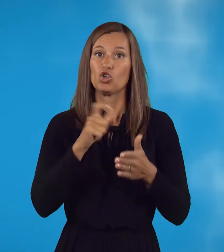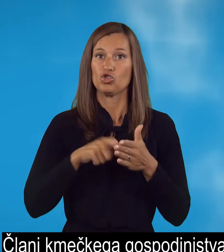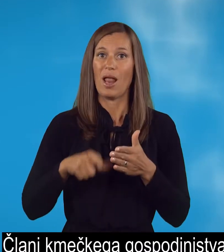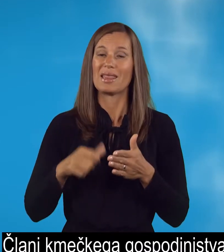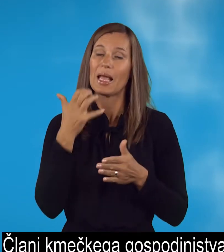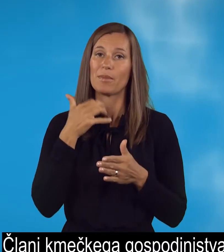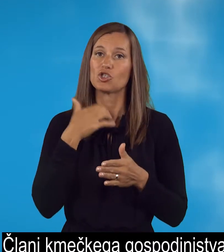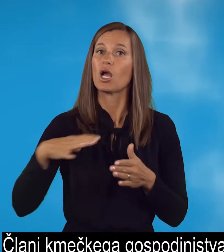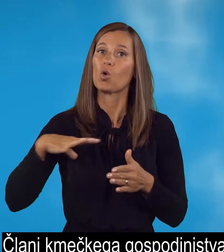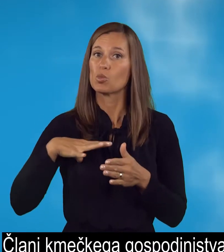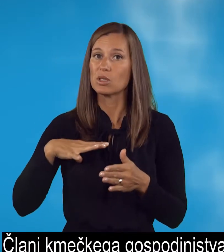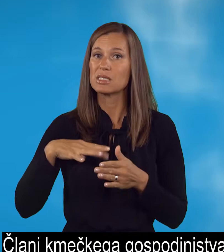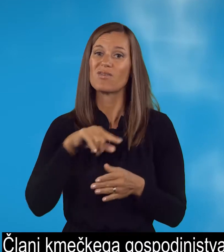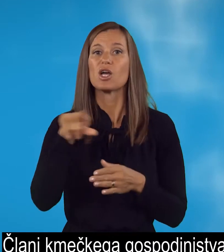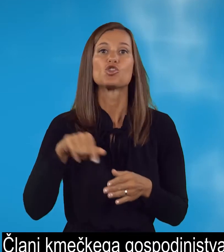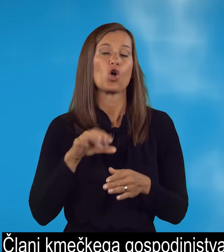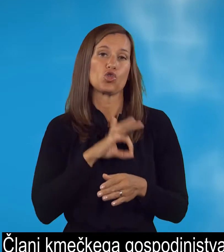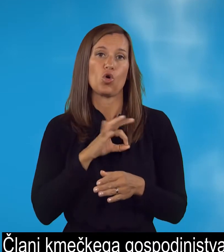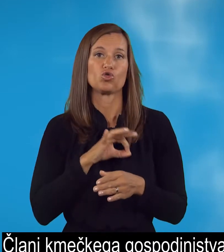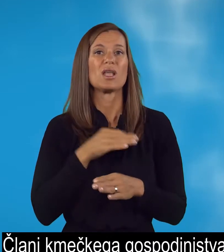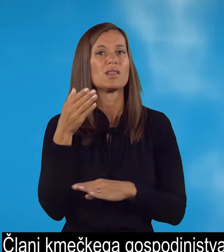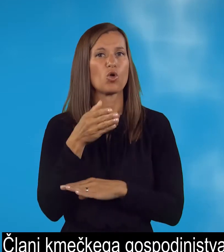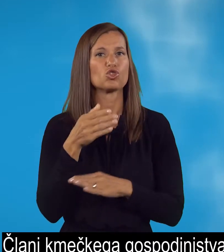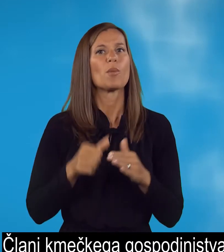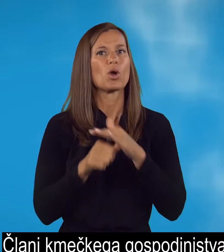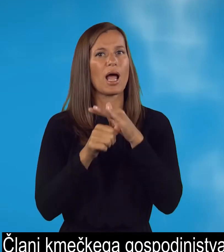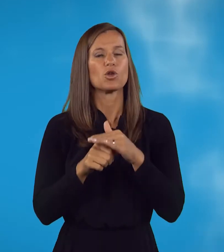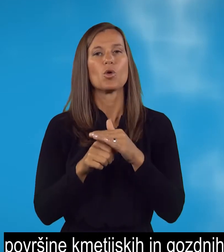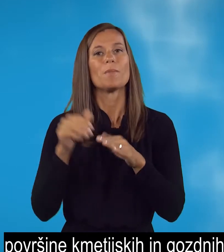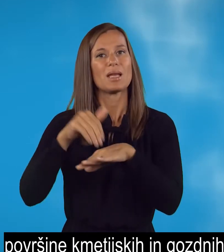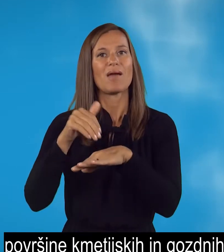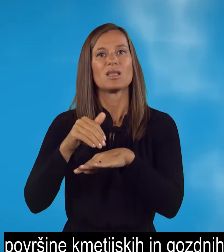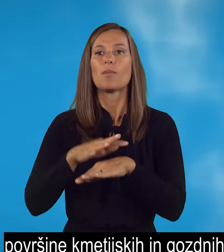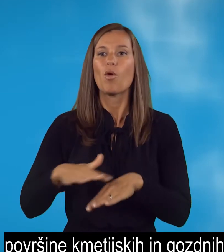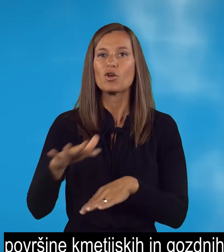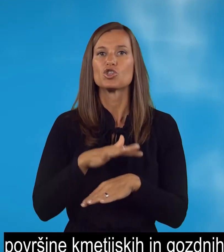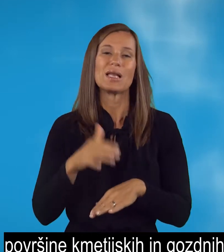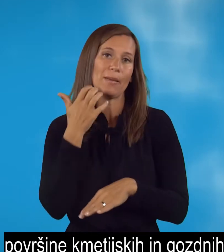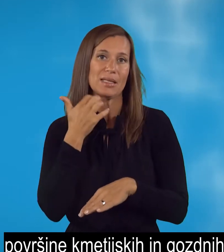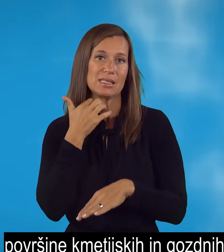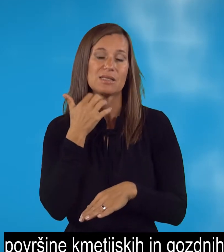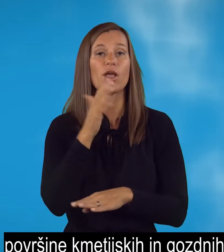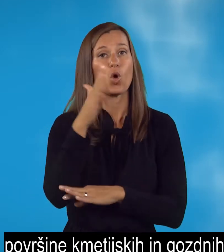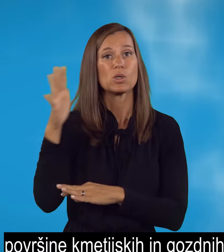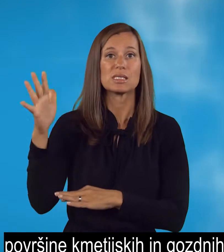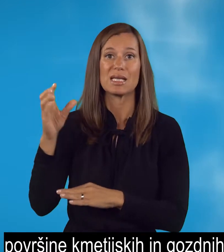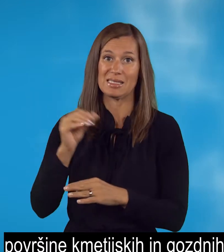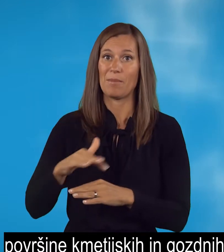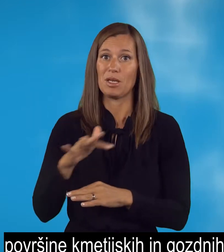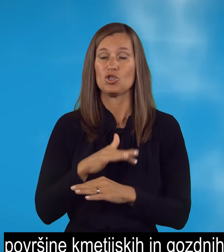Člani kmečkega gospodinjstva so dolžni davčnemu organu prijaviti površine kmetijskih in gozdnih zemljišč, ki jih